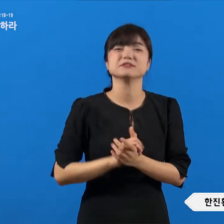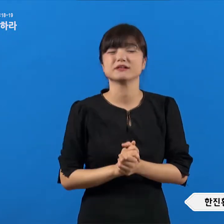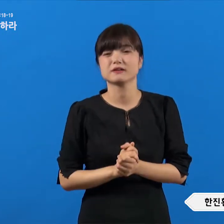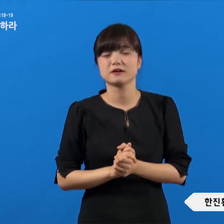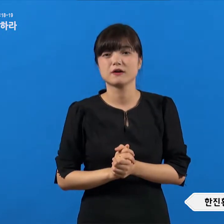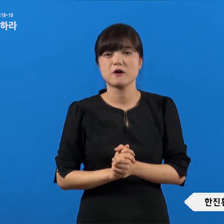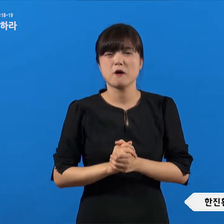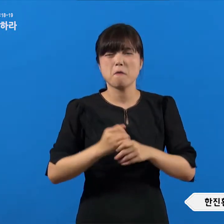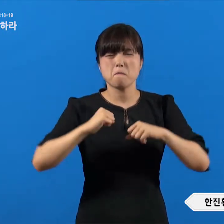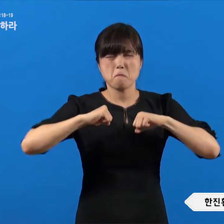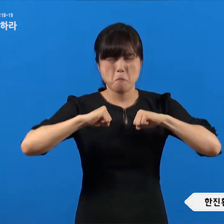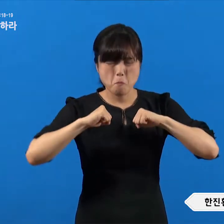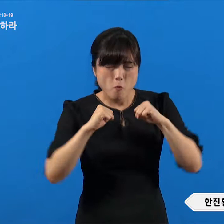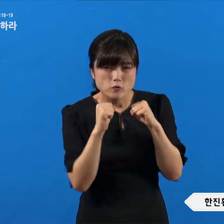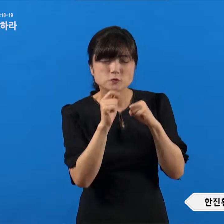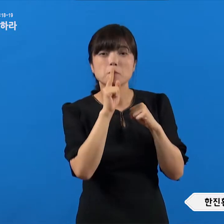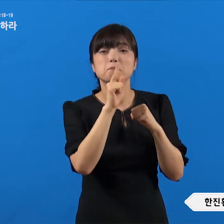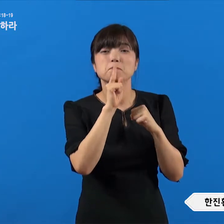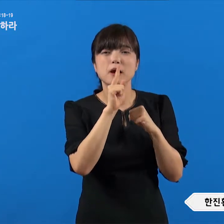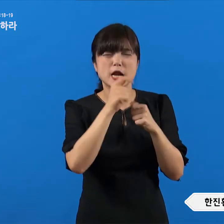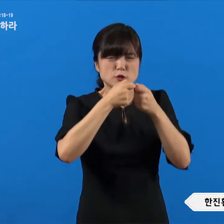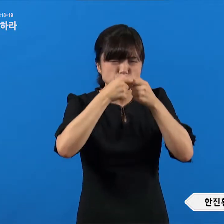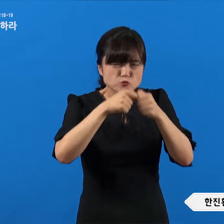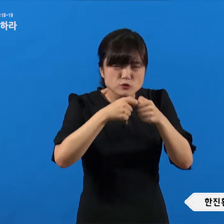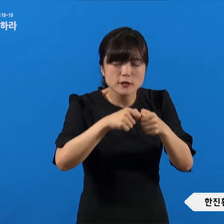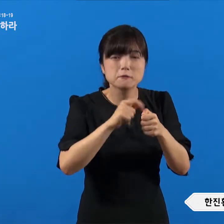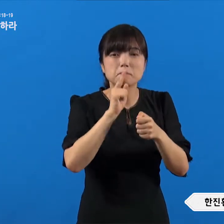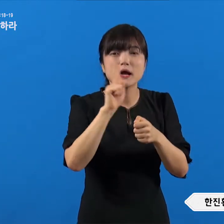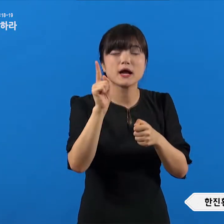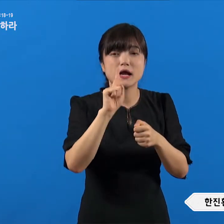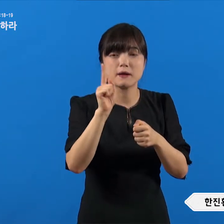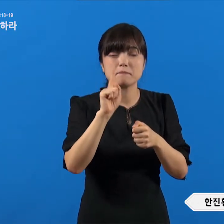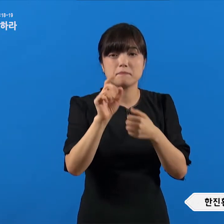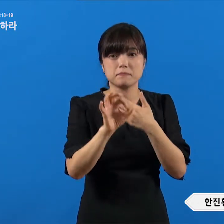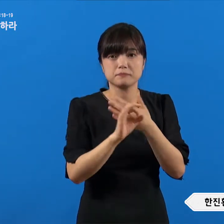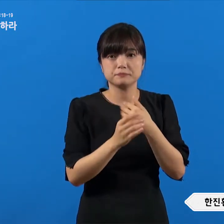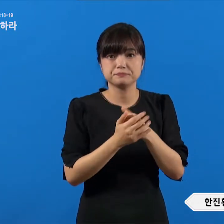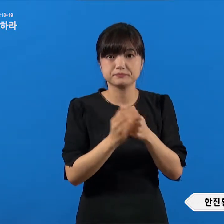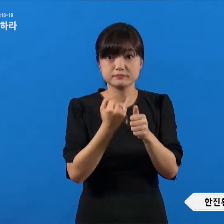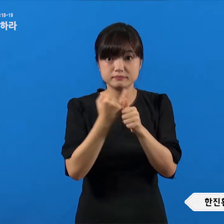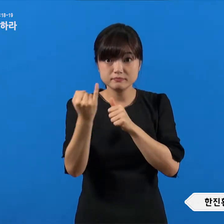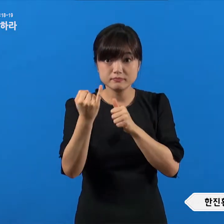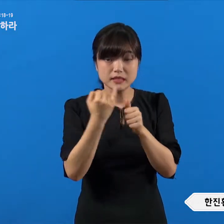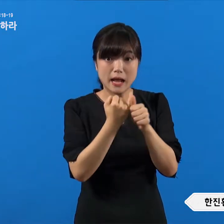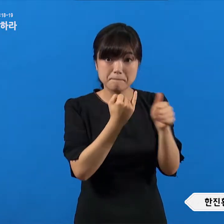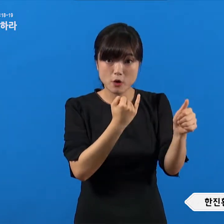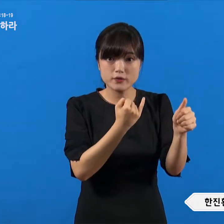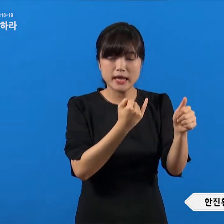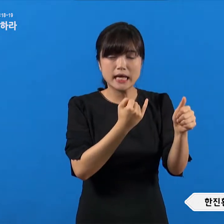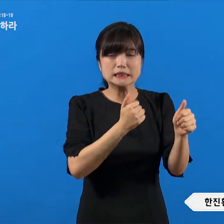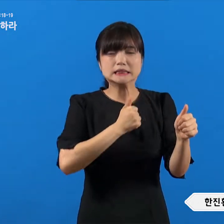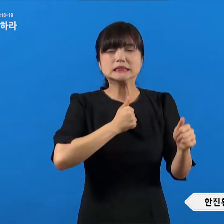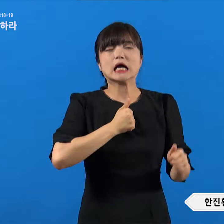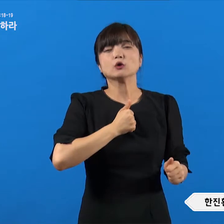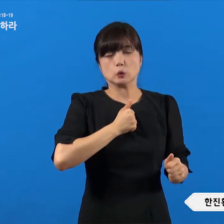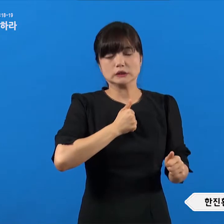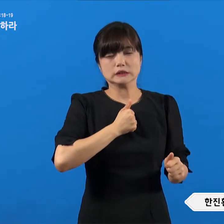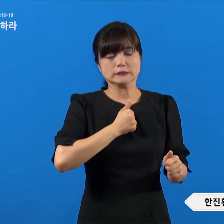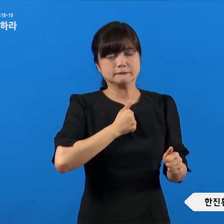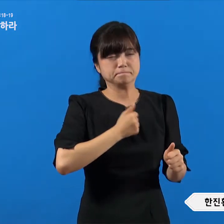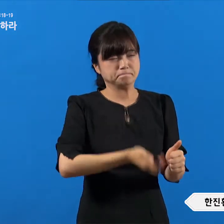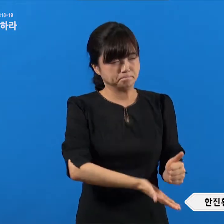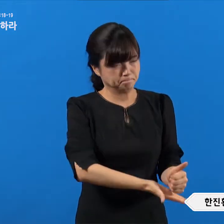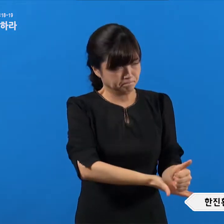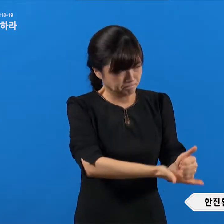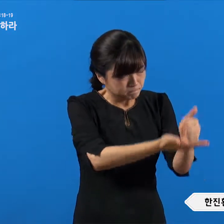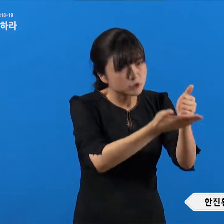그래서 이 복종한다 하는 말을 좀 구체적으로 말하면, 아내는 남편의 자존심을 세워줄